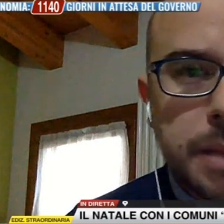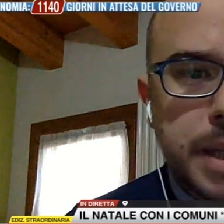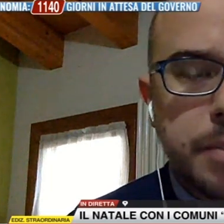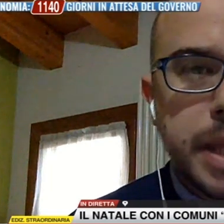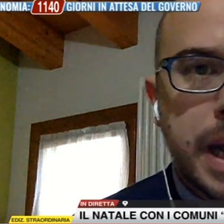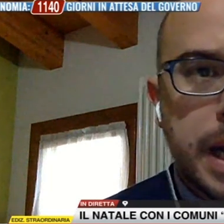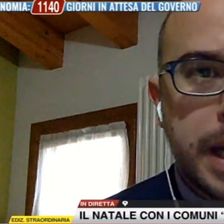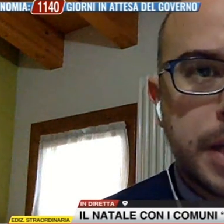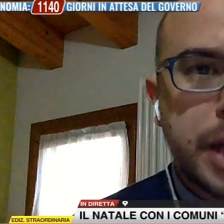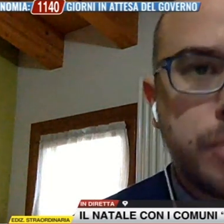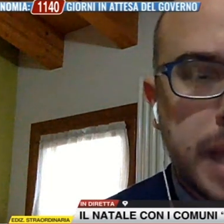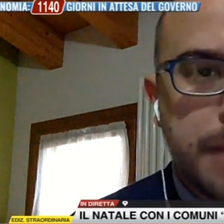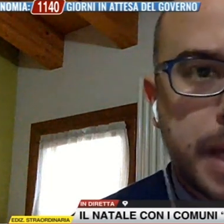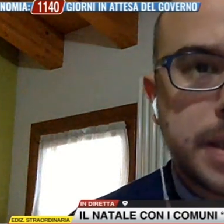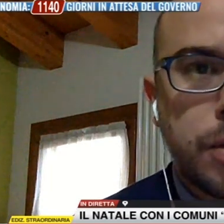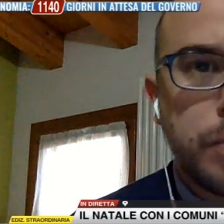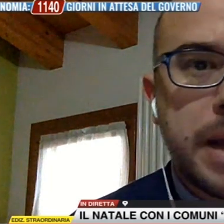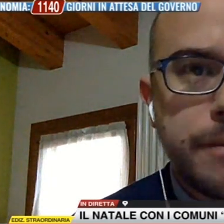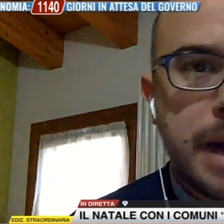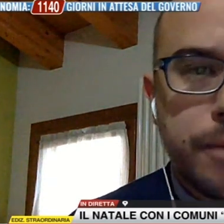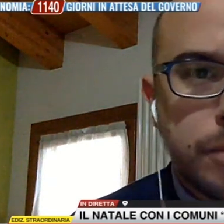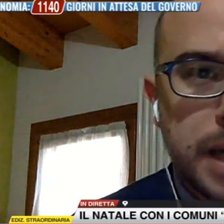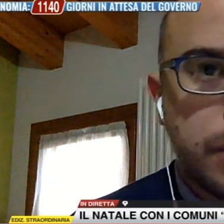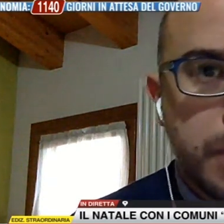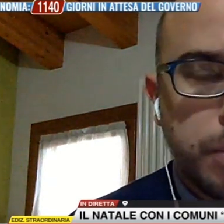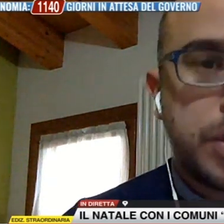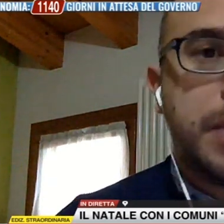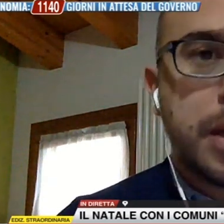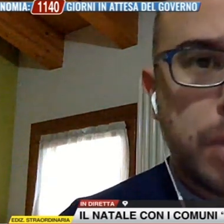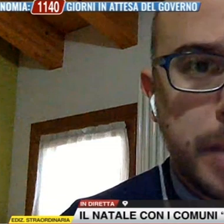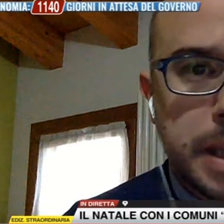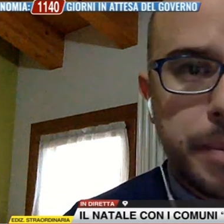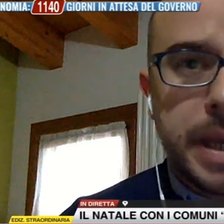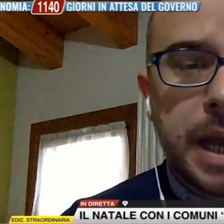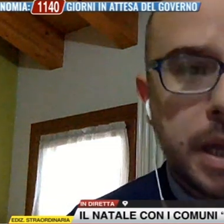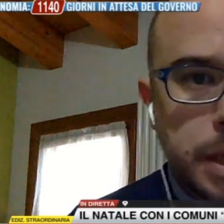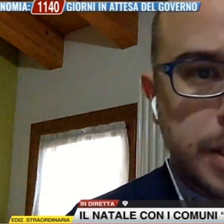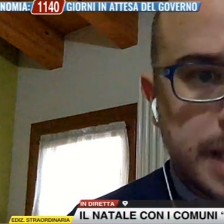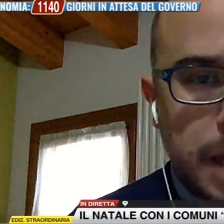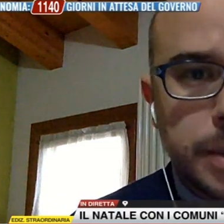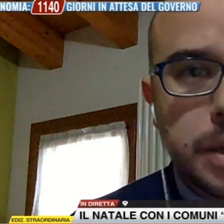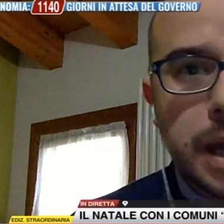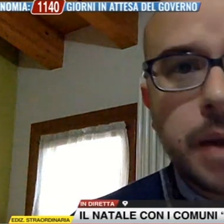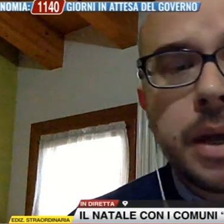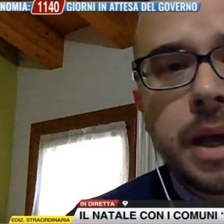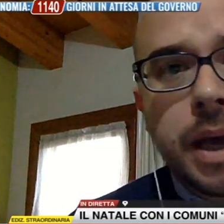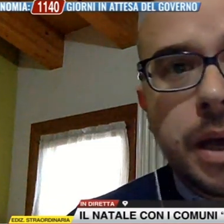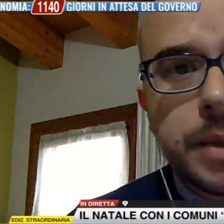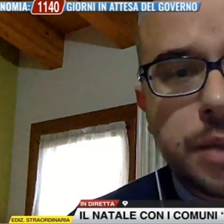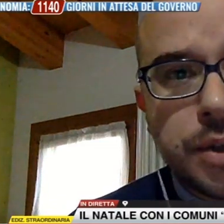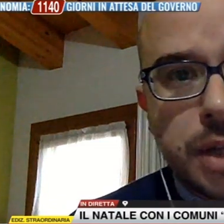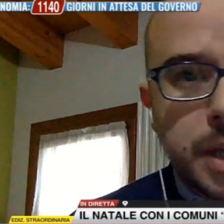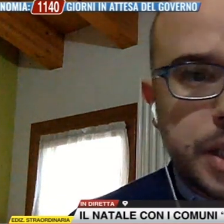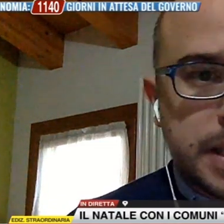di questa pandemia. C'è un tema che secondo me va affrontato il prima possibile, naturalmente appena cesserà